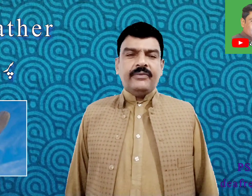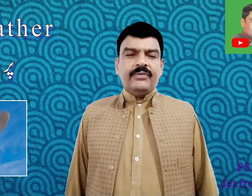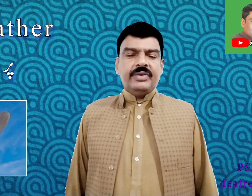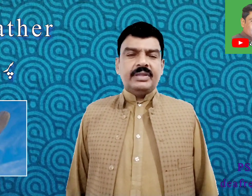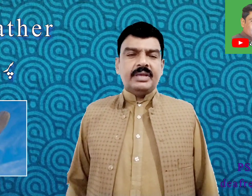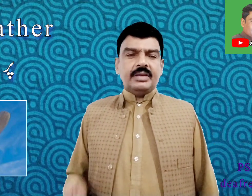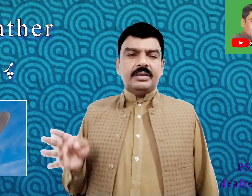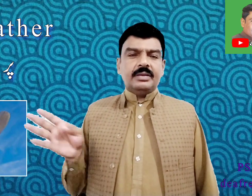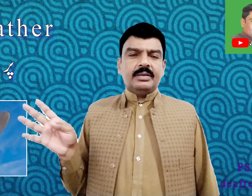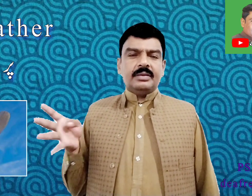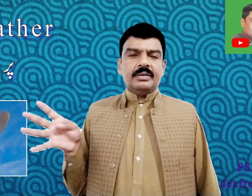फीदर,